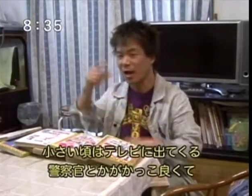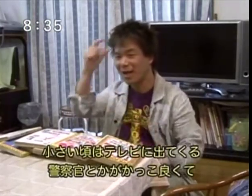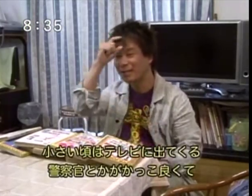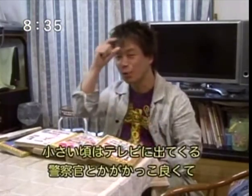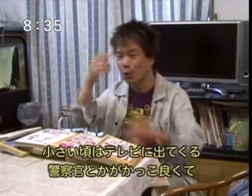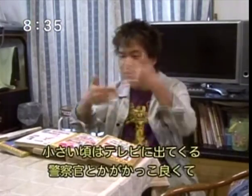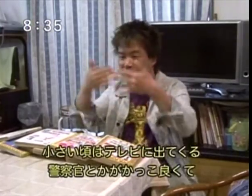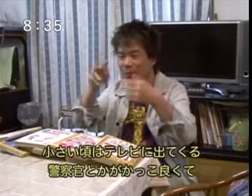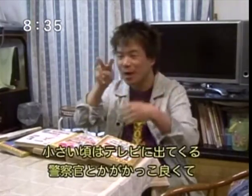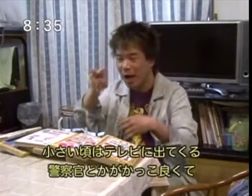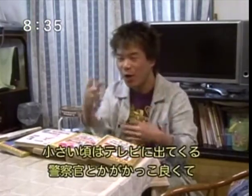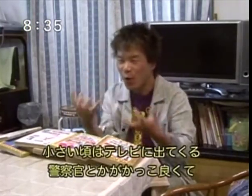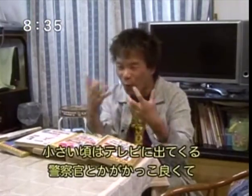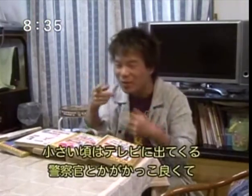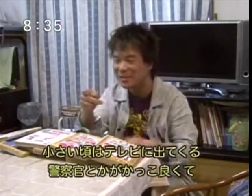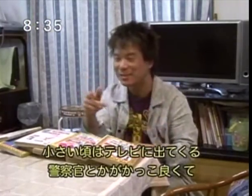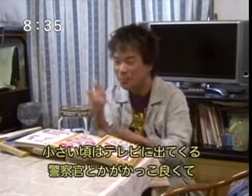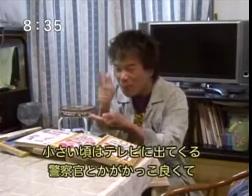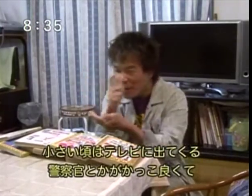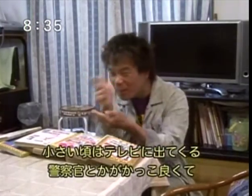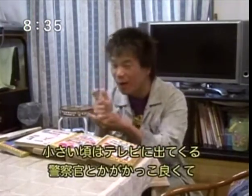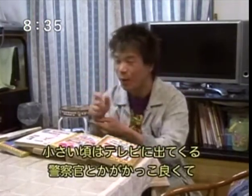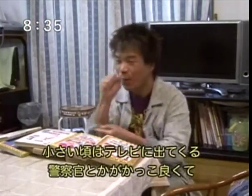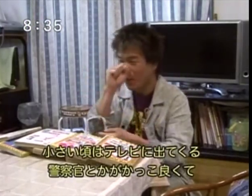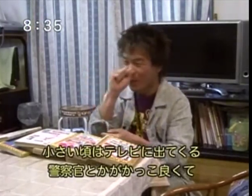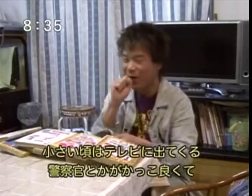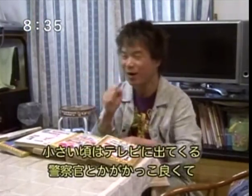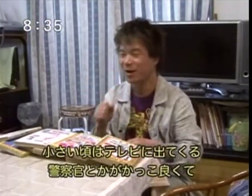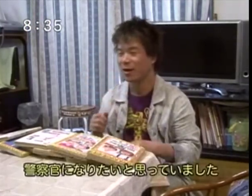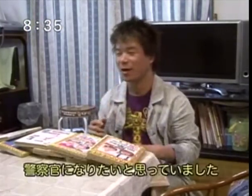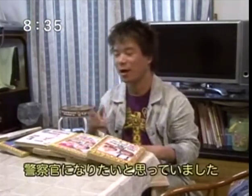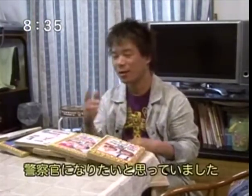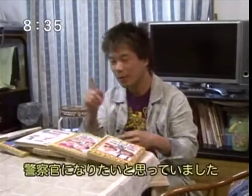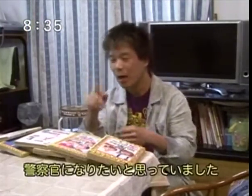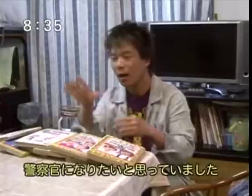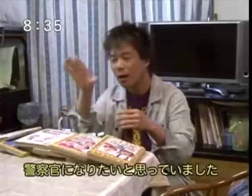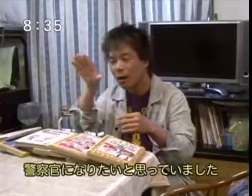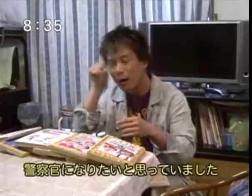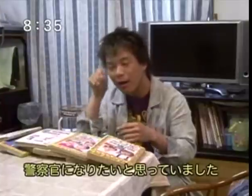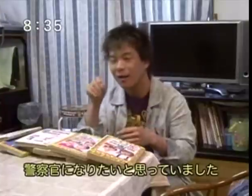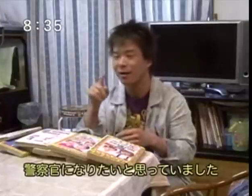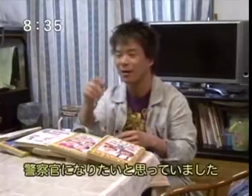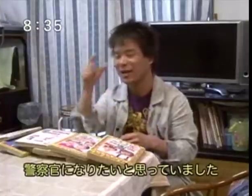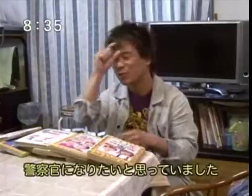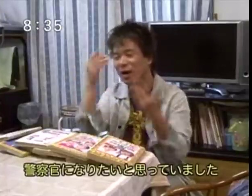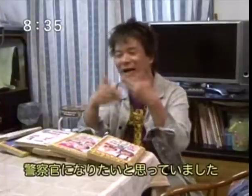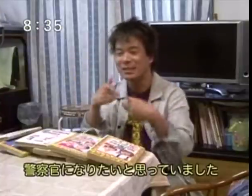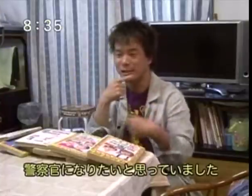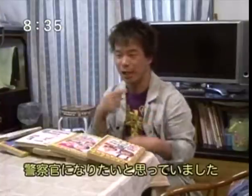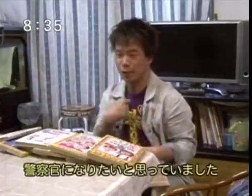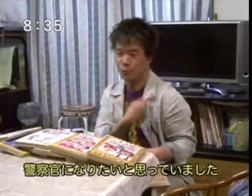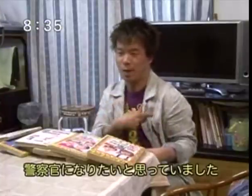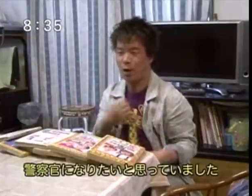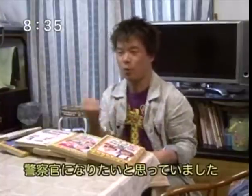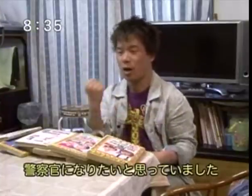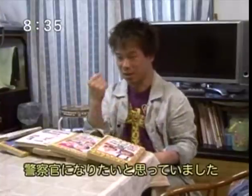小さい頃はテレビに出てくる警察官とかがかっこよくて警察官になりたいと思っていました。